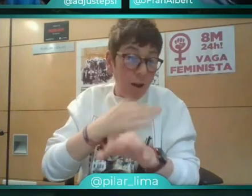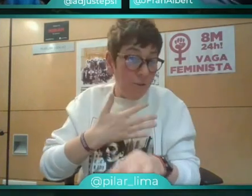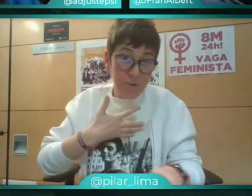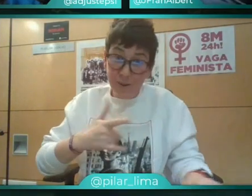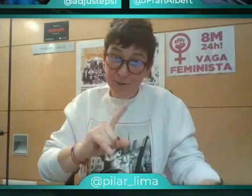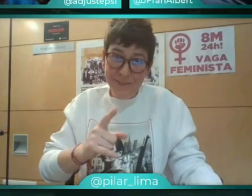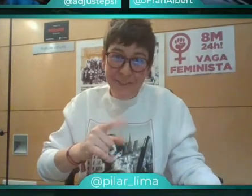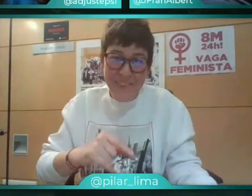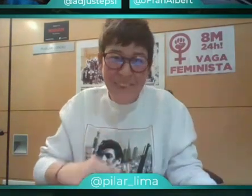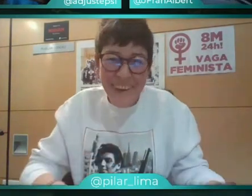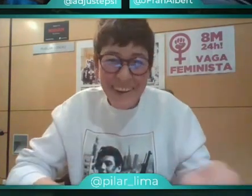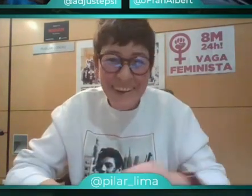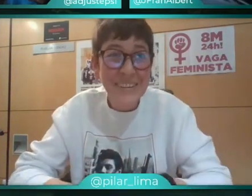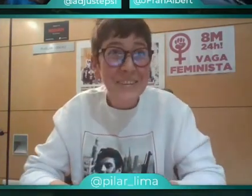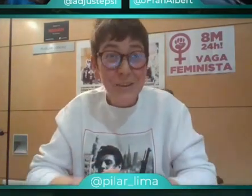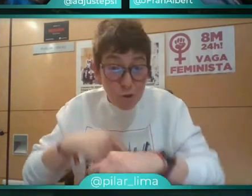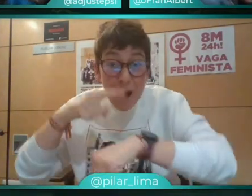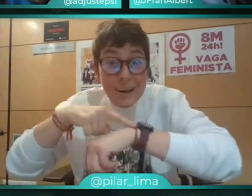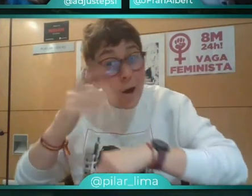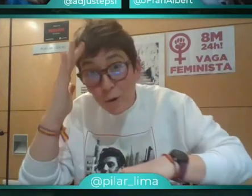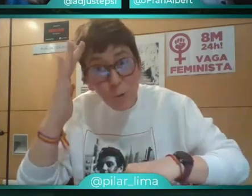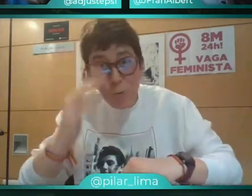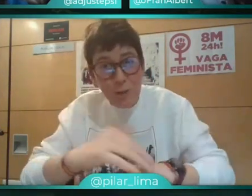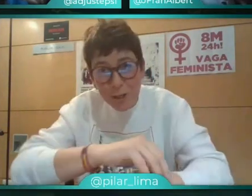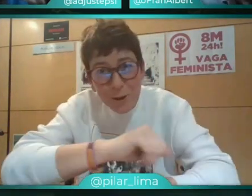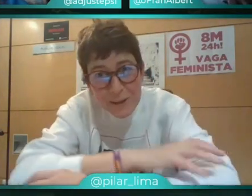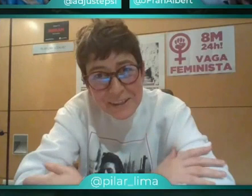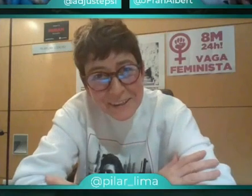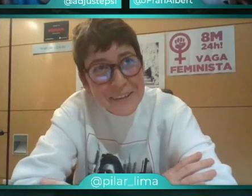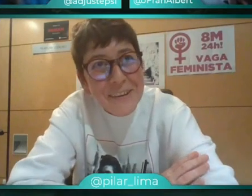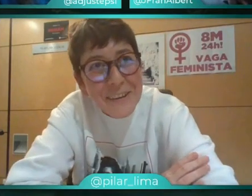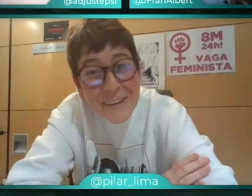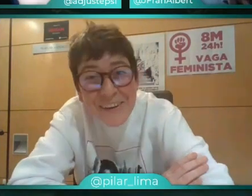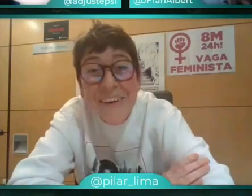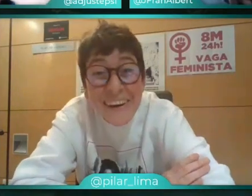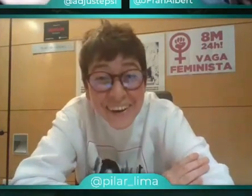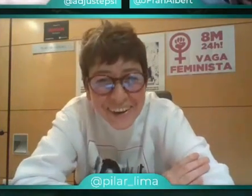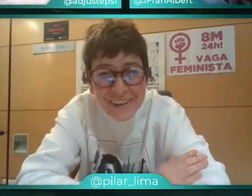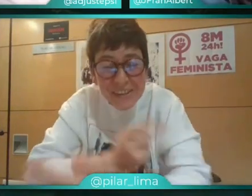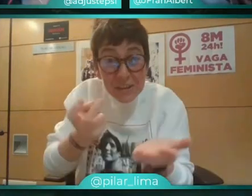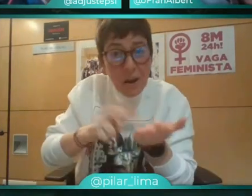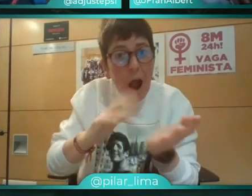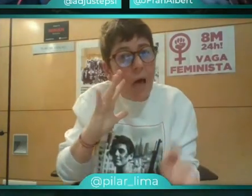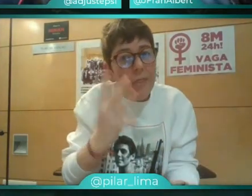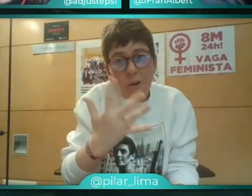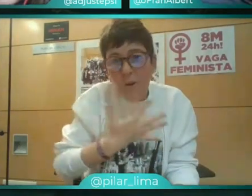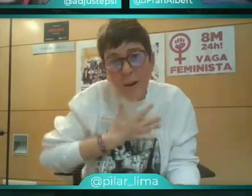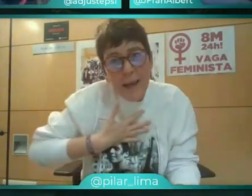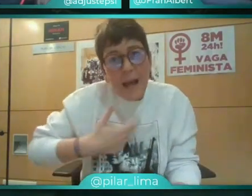Sí sí y mañana votamos y no nos podemos equivocar en los votos yo en el momento yo estoy durmiendo eh